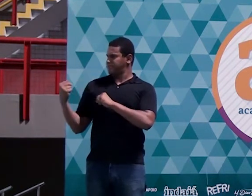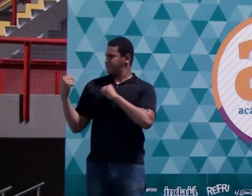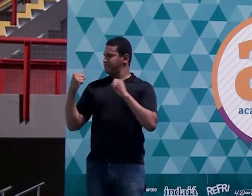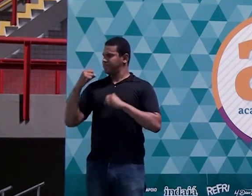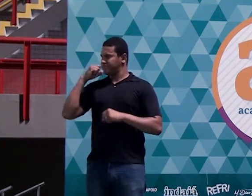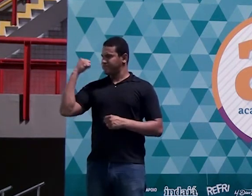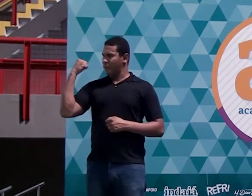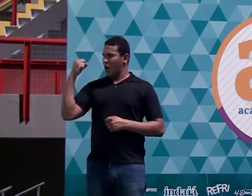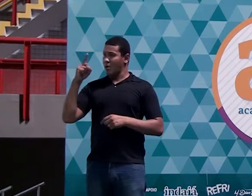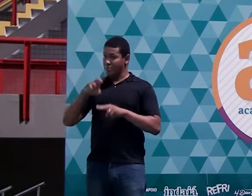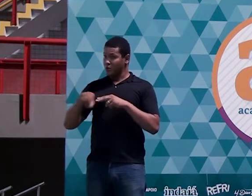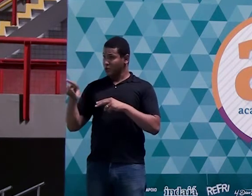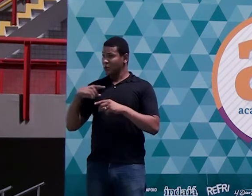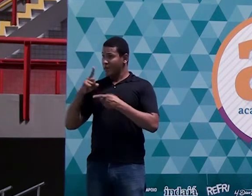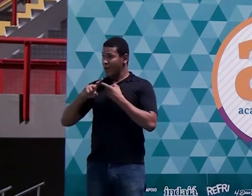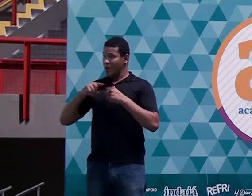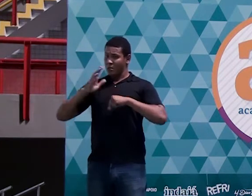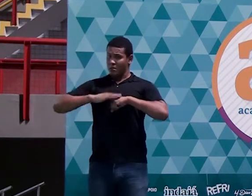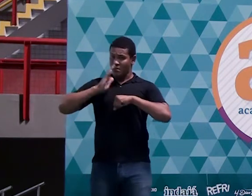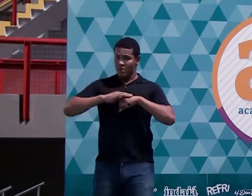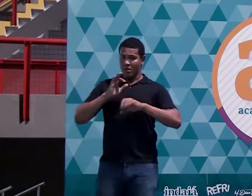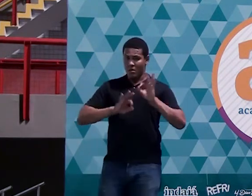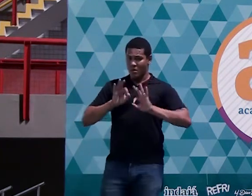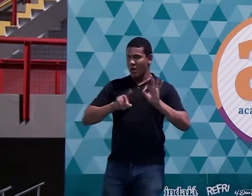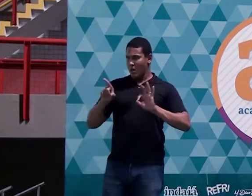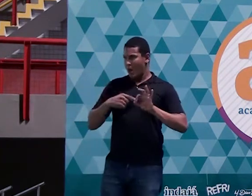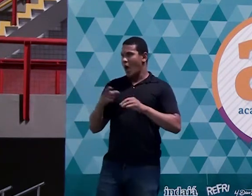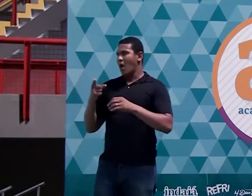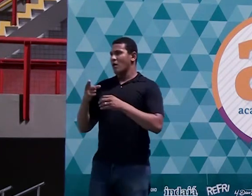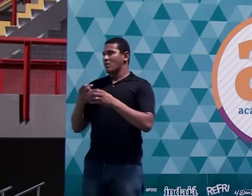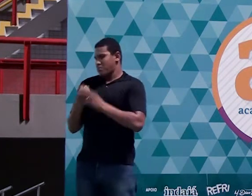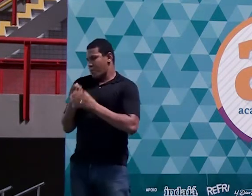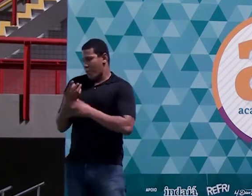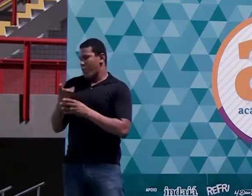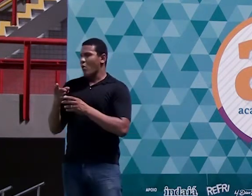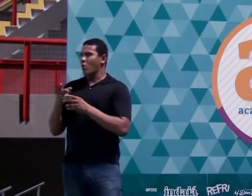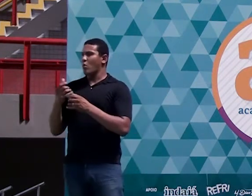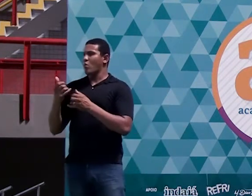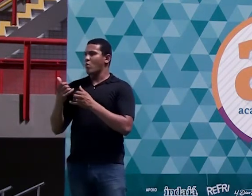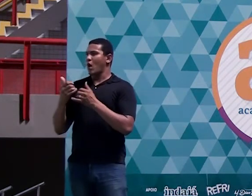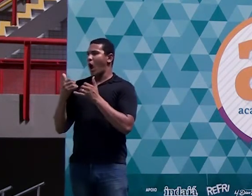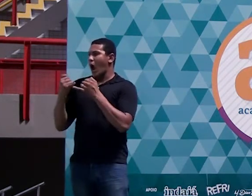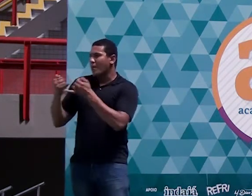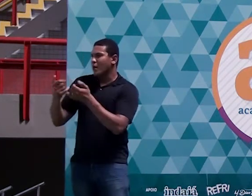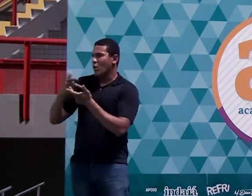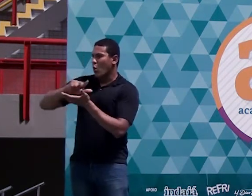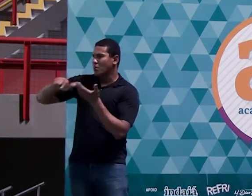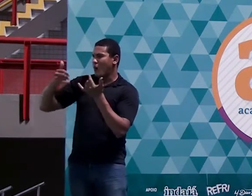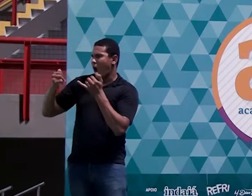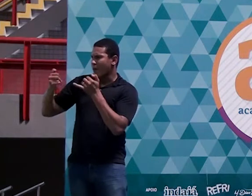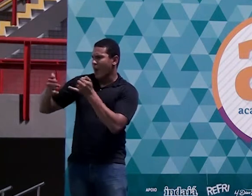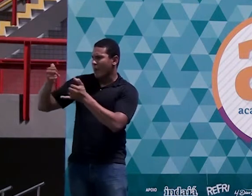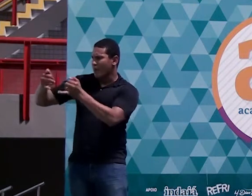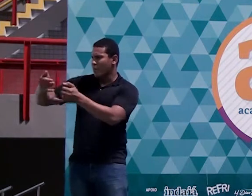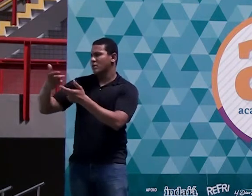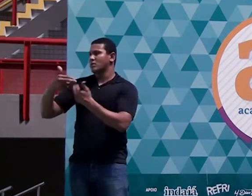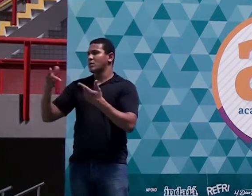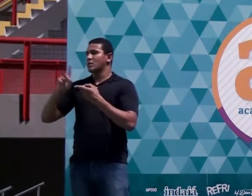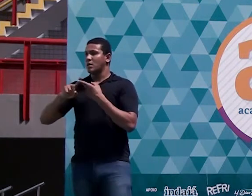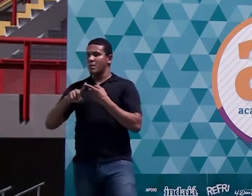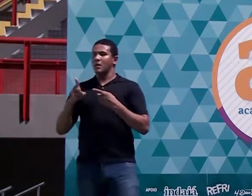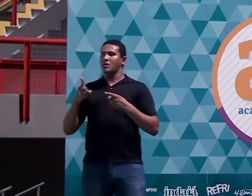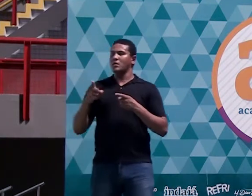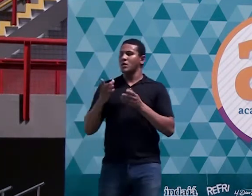manufatureira, sobretudo aquela ligada à produção bélica, que é a produção de armas, construção naval, produção de roupa e tecido,